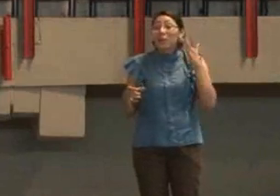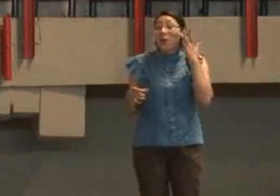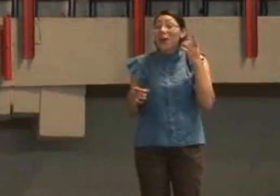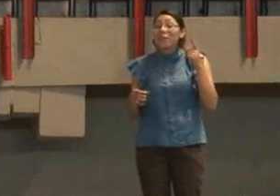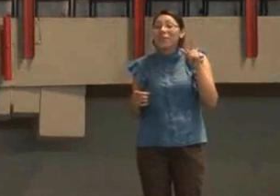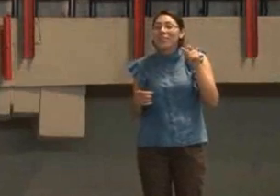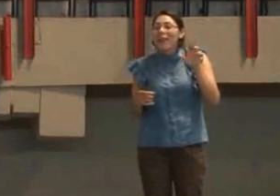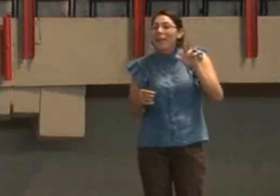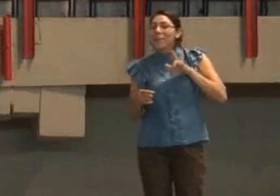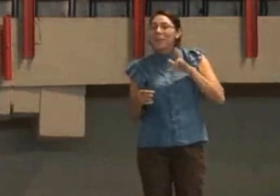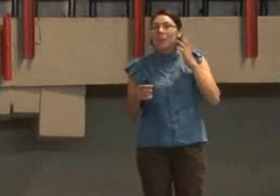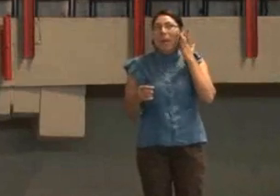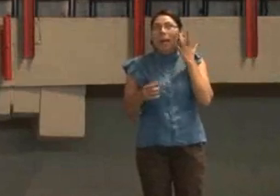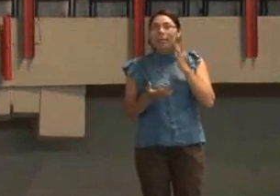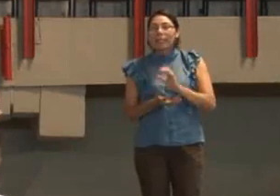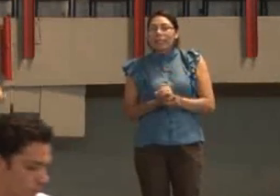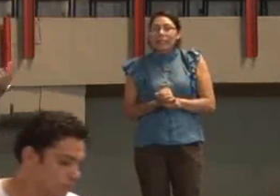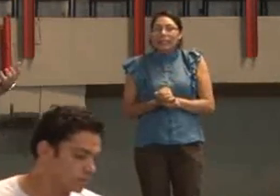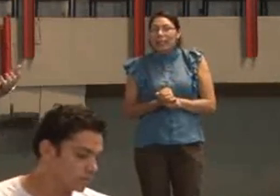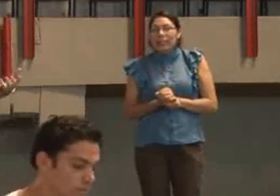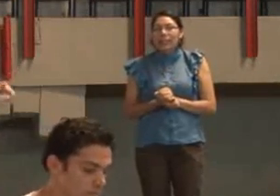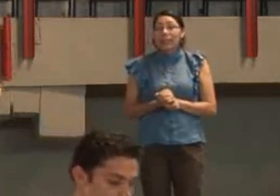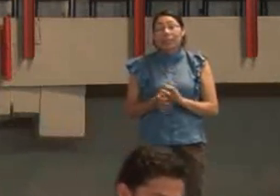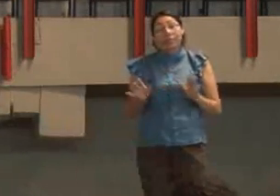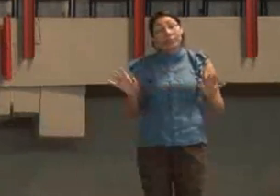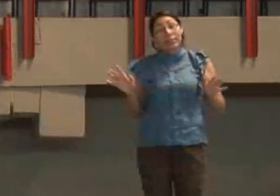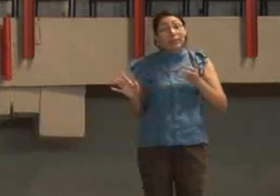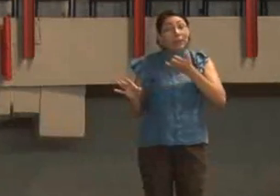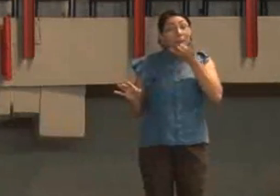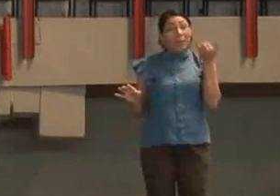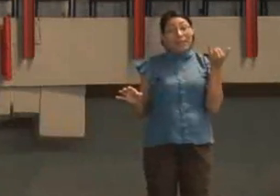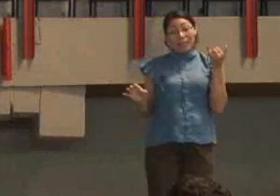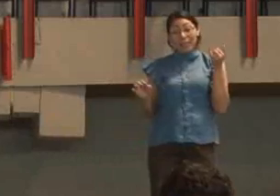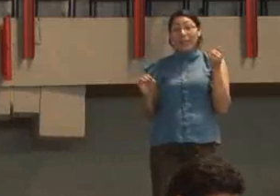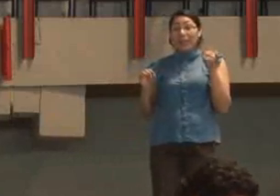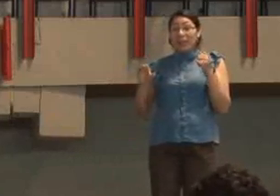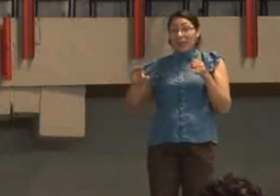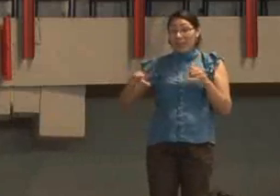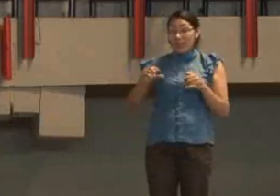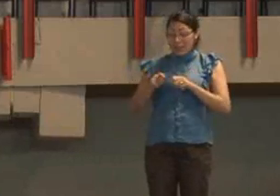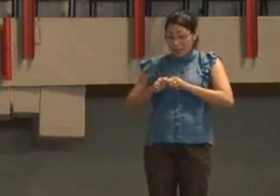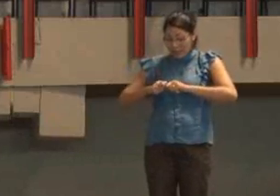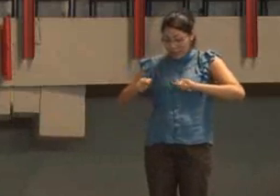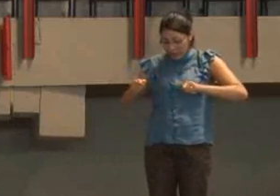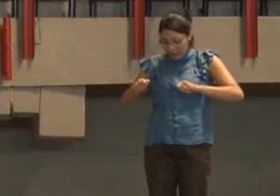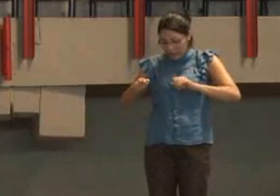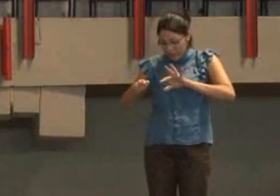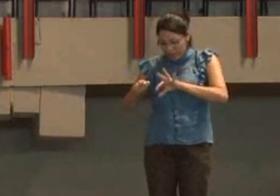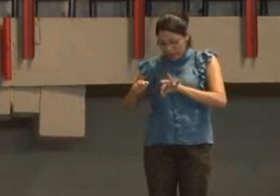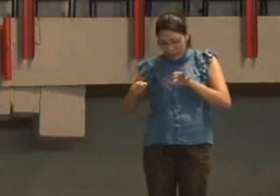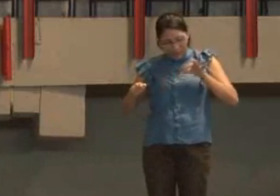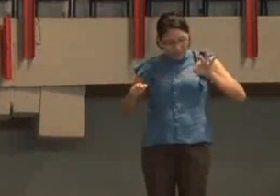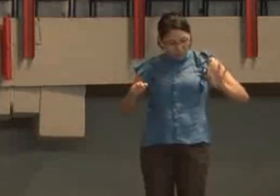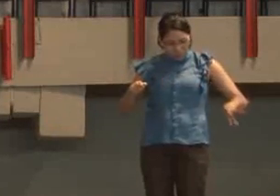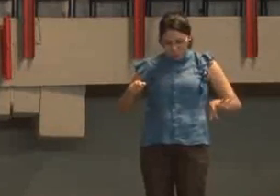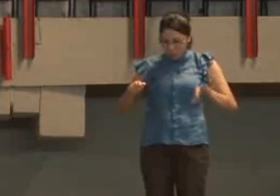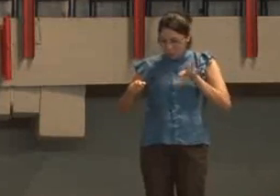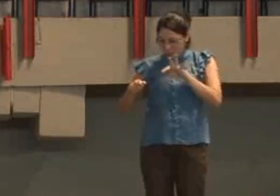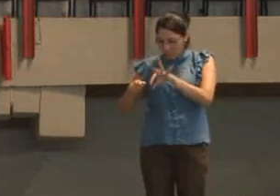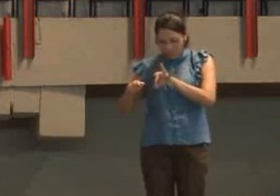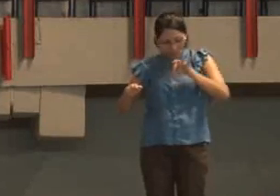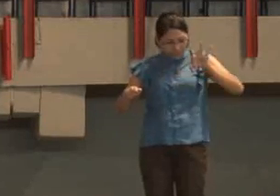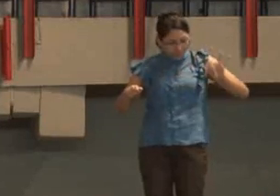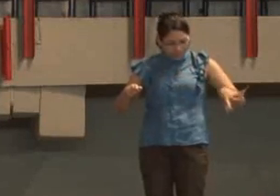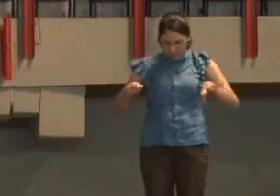fazer para responder uma pergunta dessa? Bem, provavelmente a gente vai pegar essa caixinha, vai abrir a caixa, vai jogar esses palitos em cima de uma